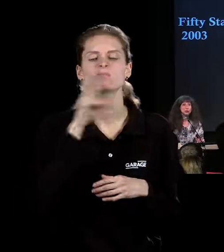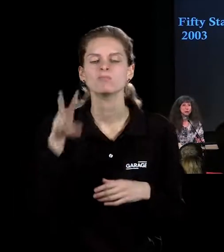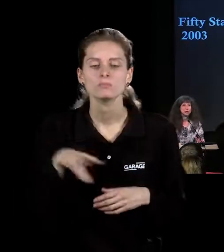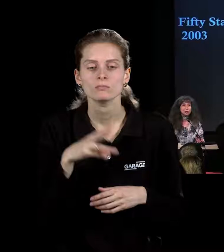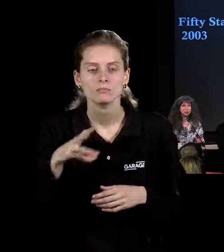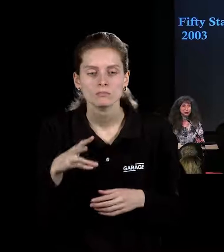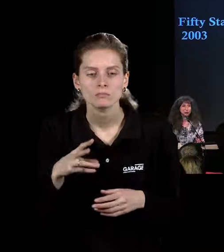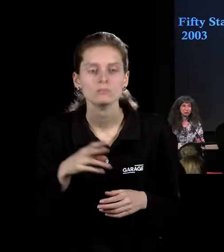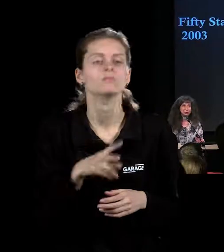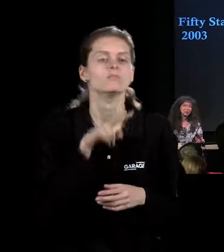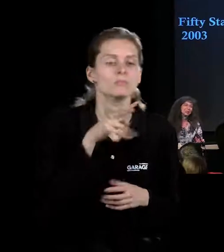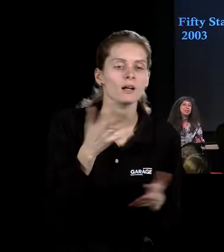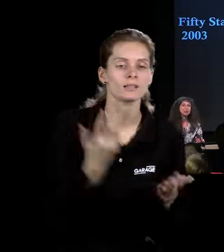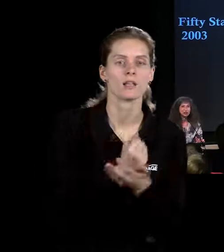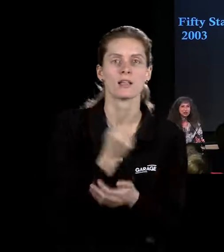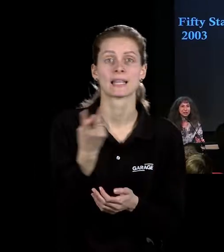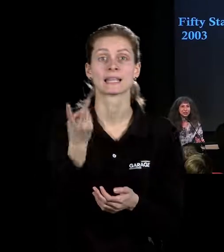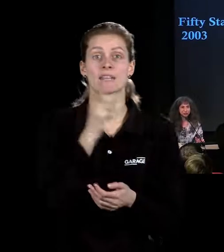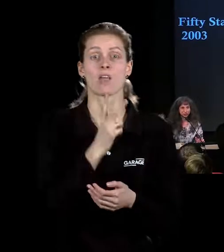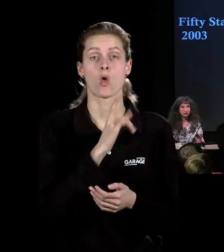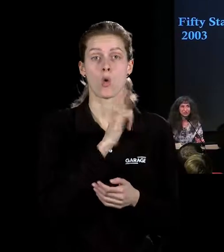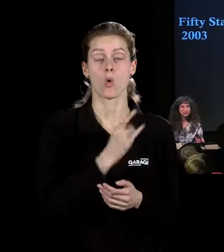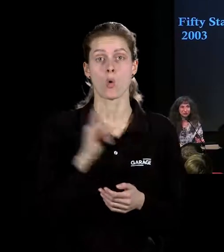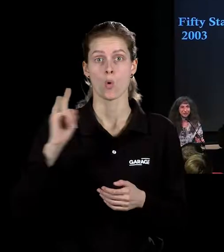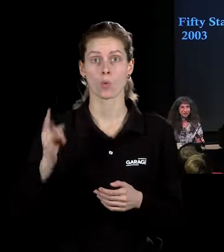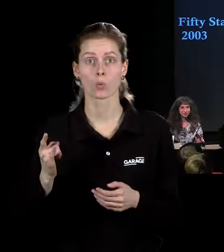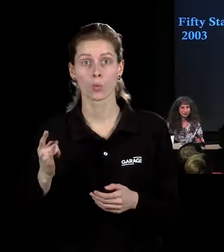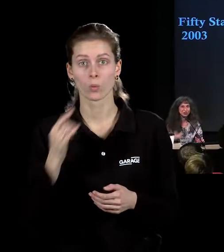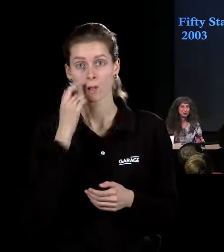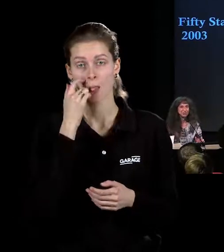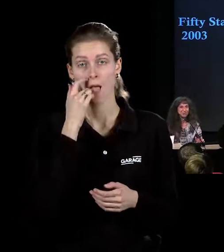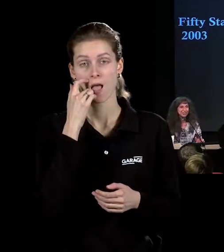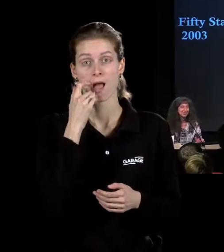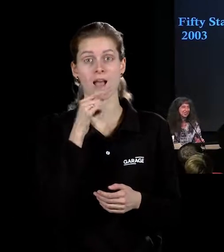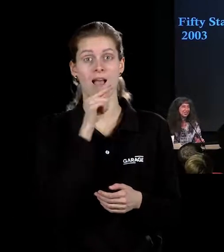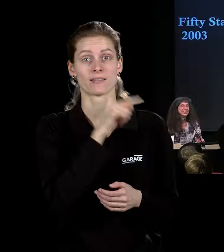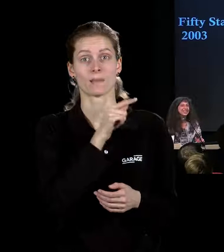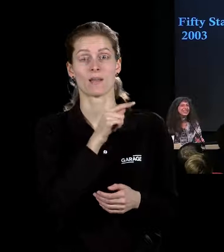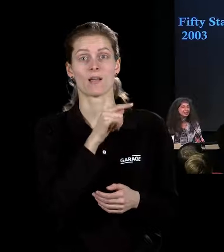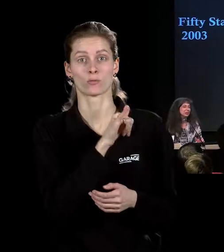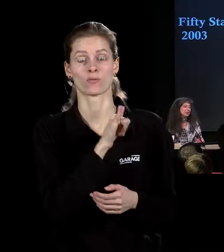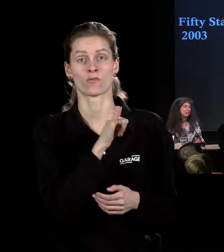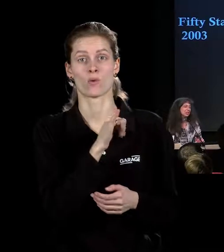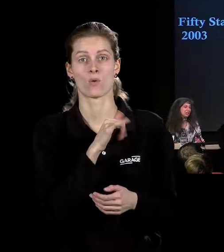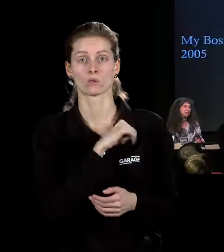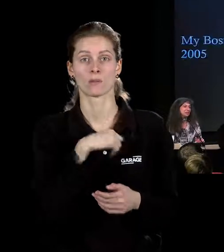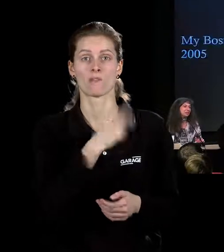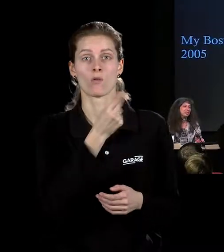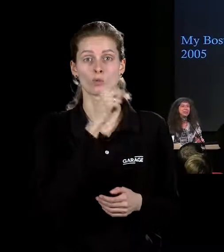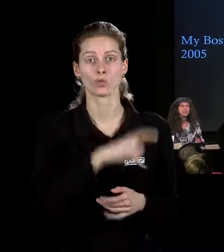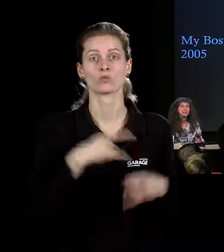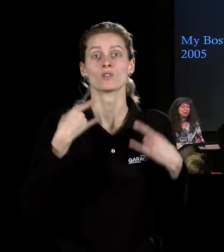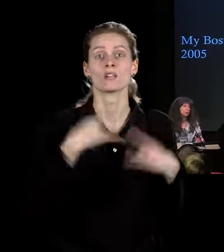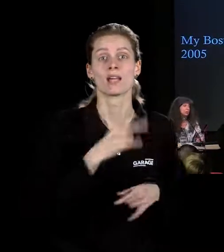двух кукол, две игрушки, которые представляли его детей, которые у него родились в Америке, которые уже американские граждане. Вот это такой